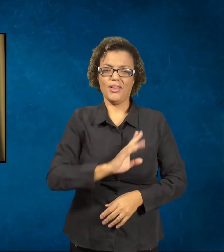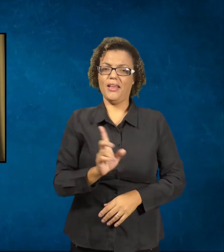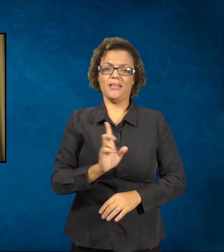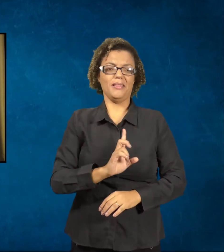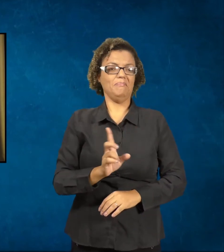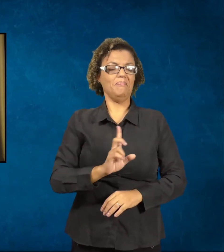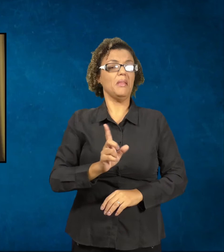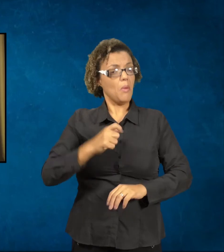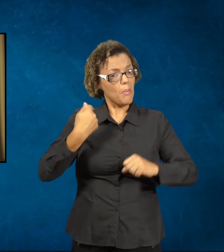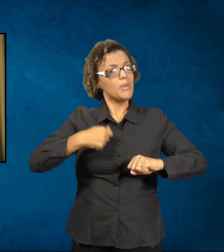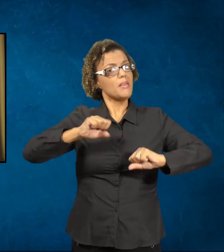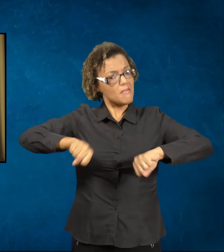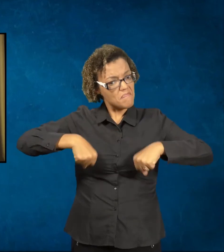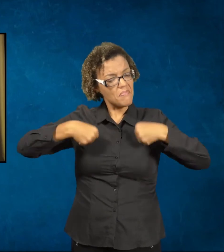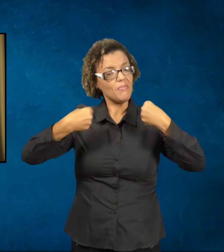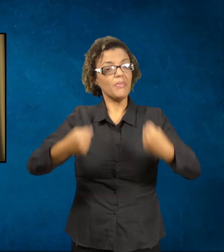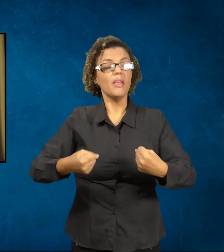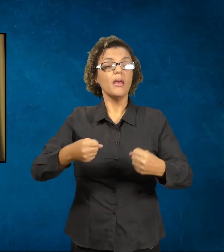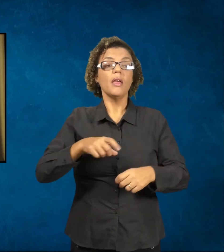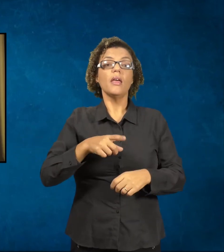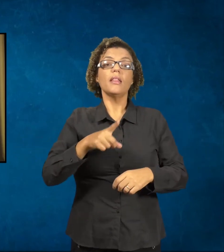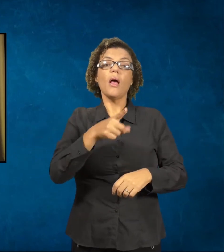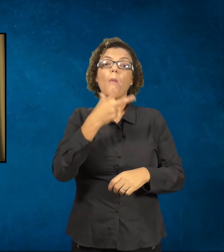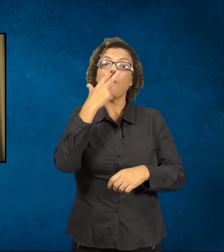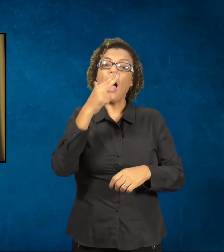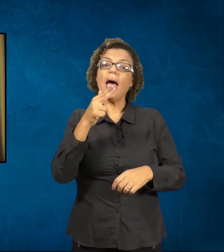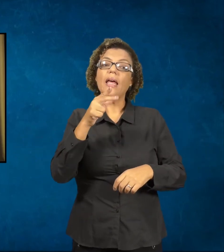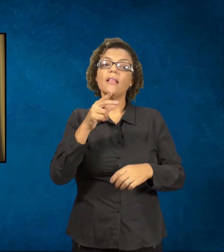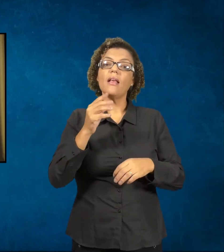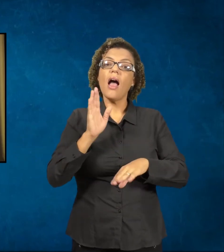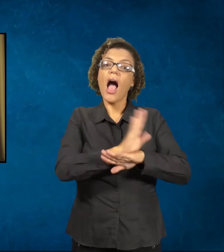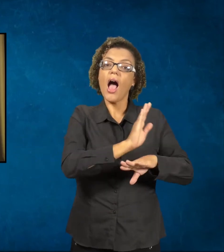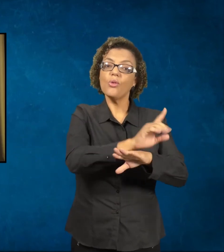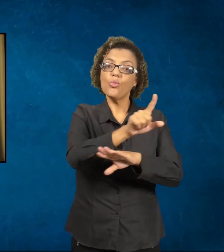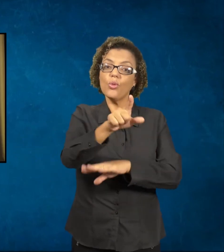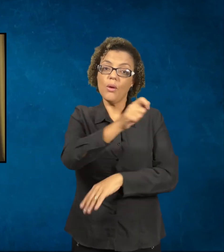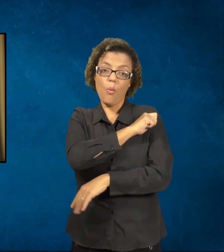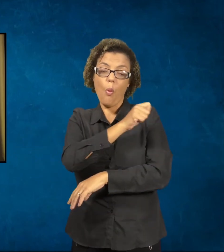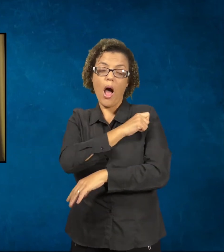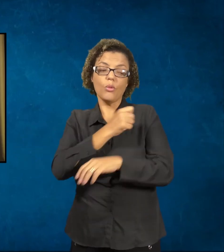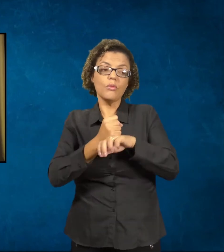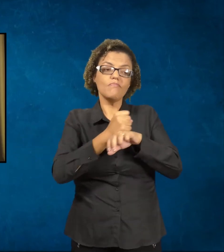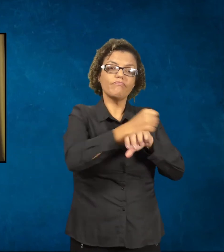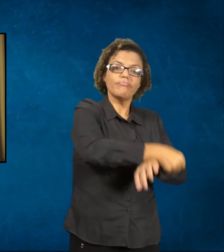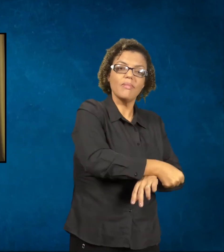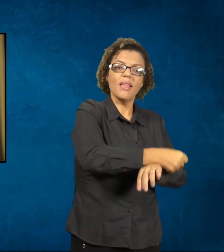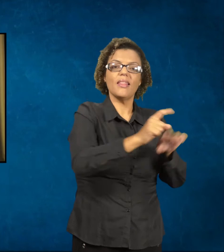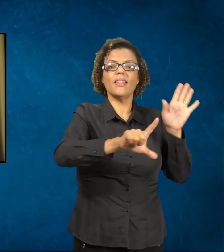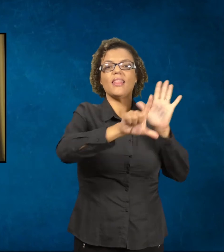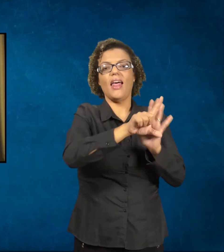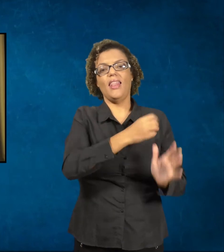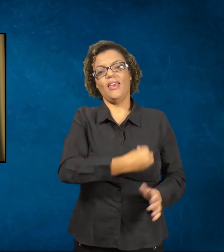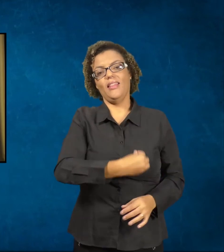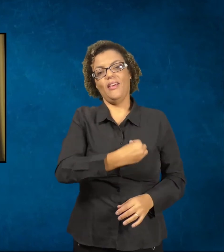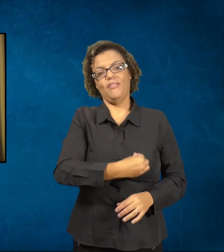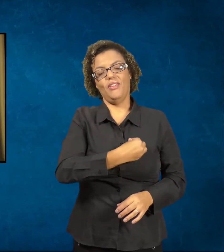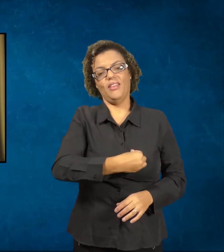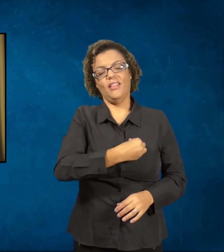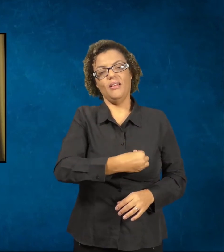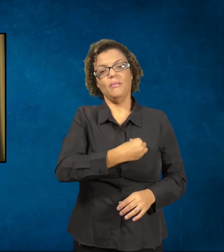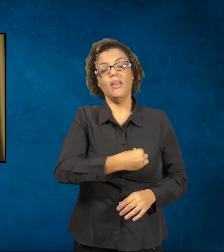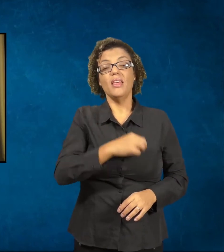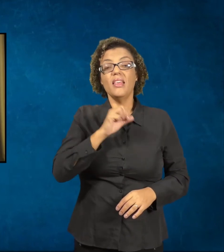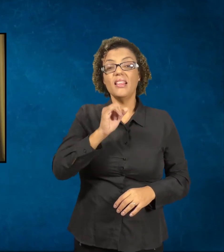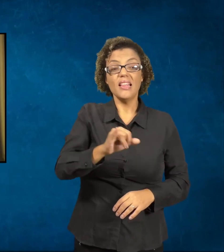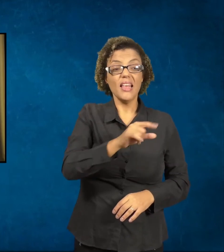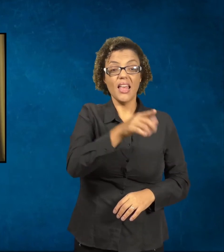o jovem nas leis da vida, porque quando damos a ele a impressão de que não existe nenhuma lógica, eles vão para o mundo desajustados e esperam que,